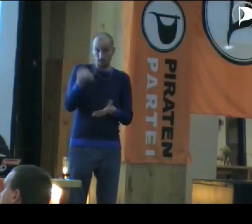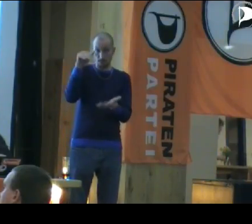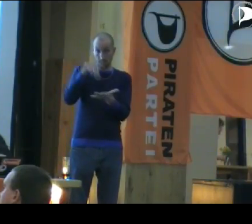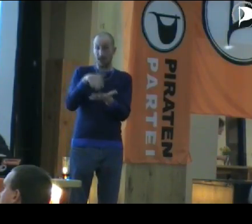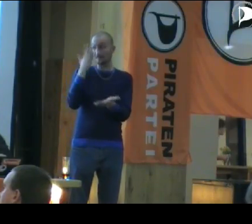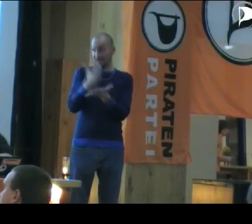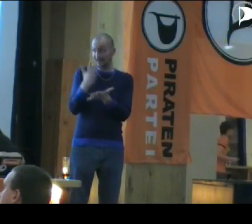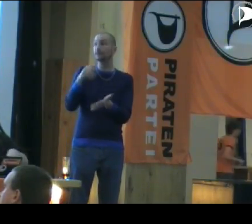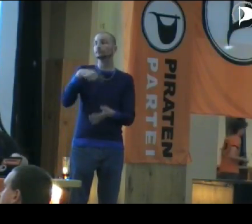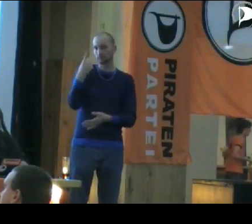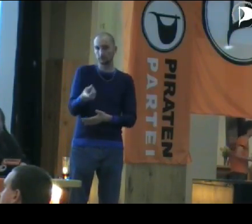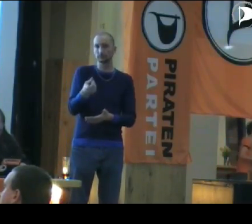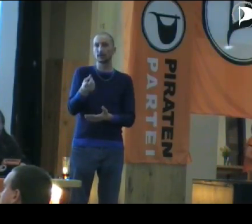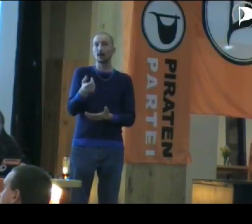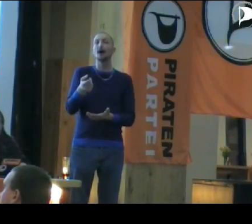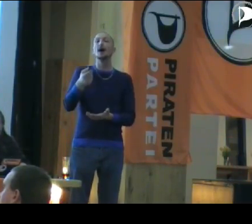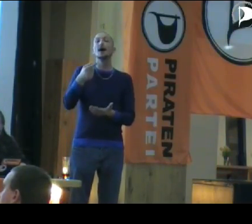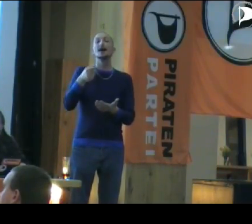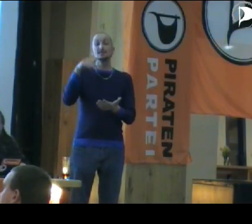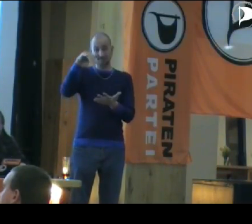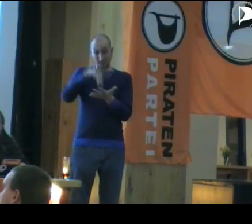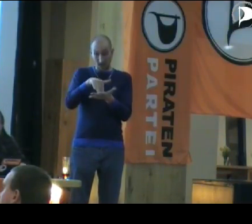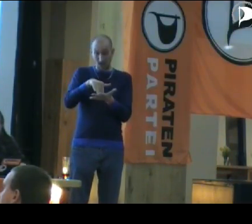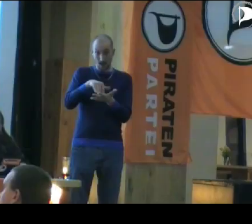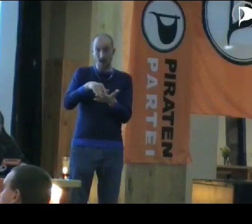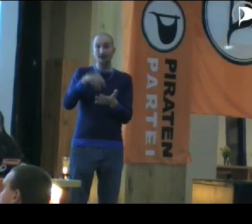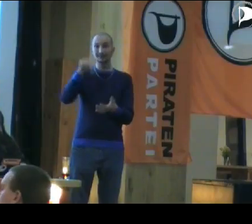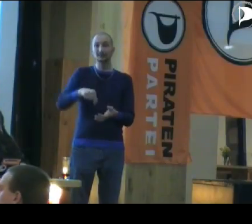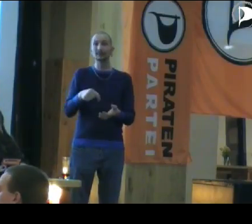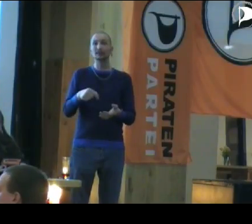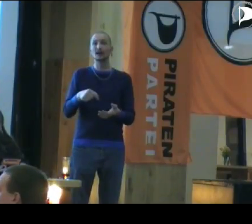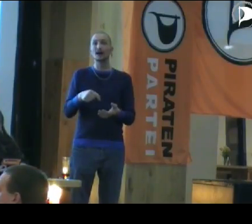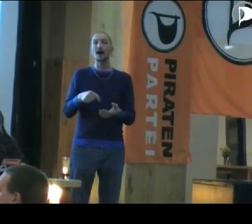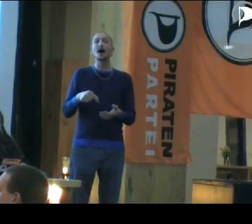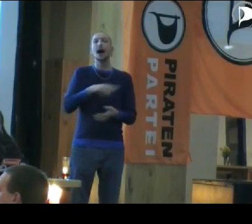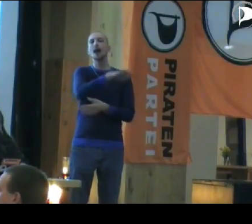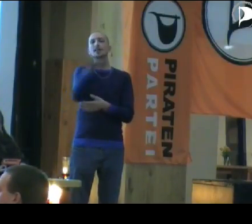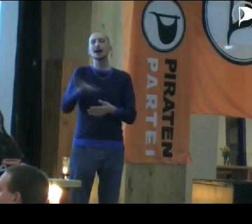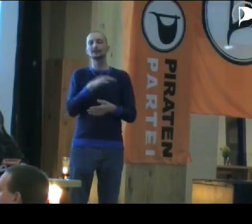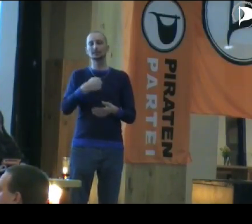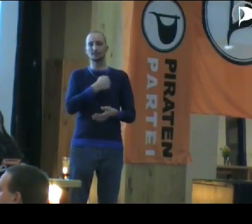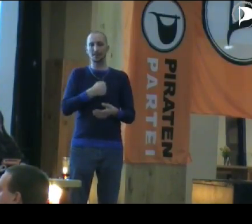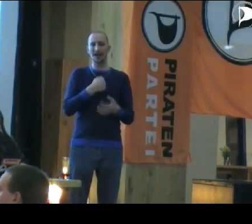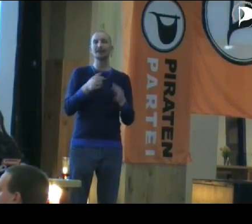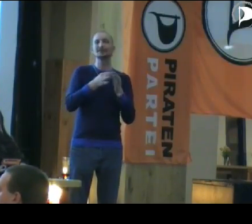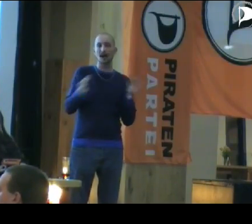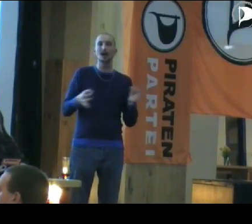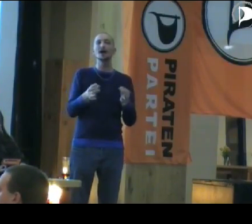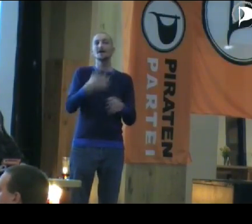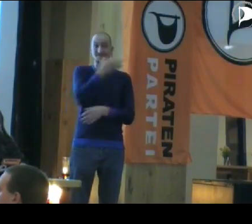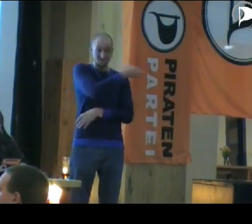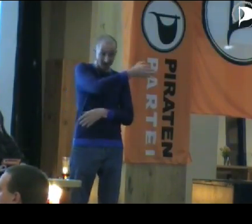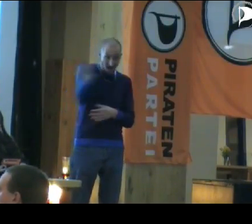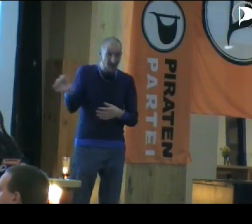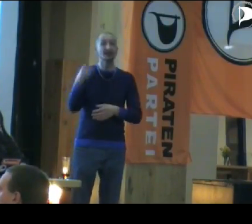und wenn wir das wahlergebnis haben glaube ich werde ich die partei werde ich den landeshaushalt frage ob wir beenden wollen und